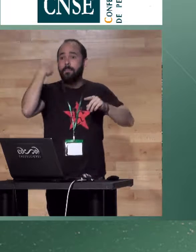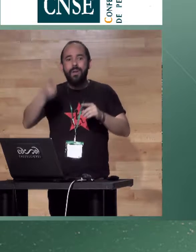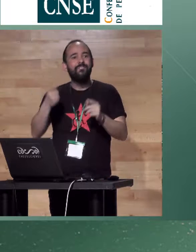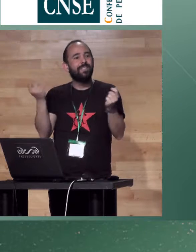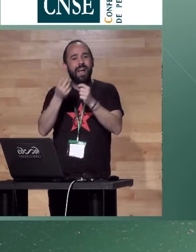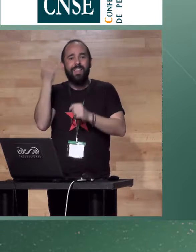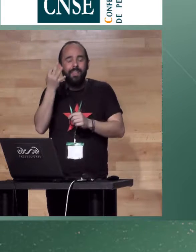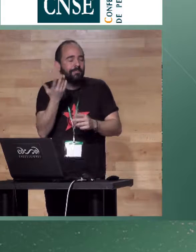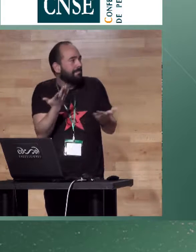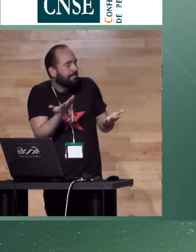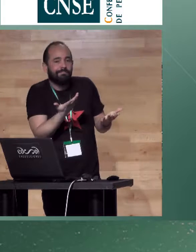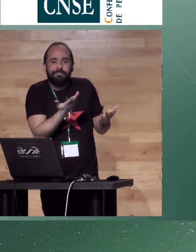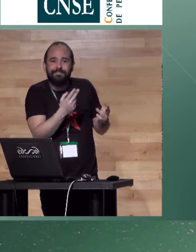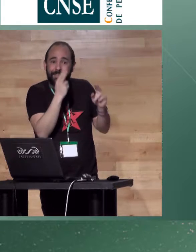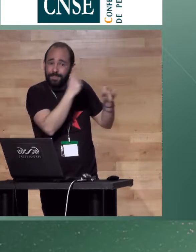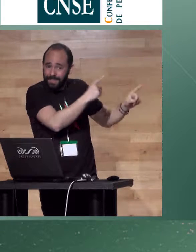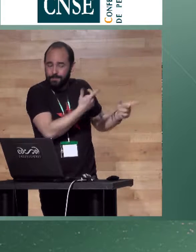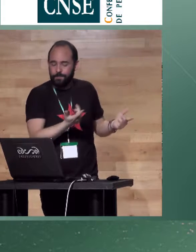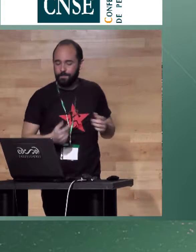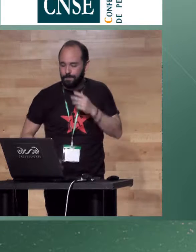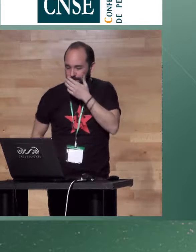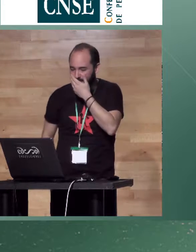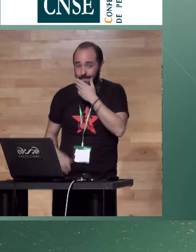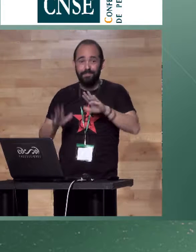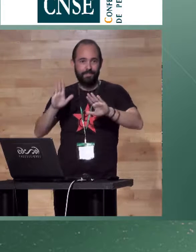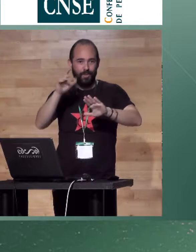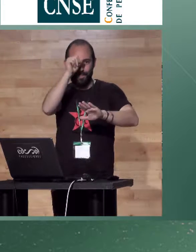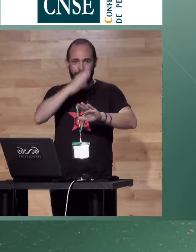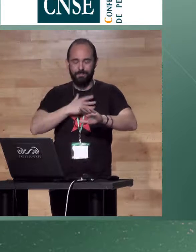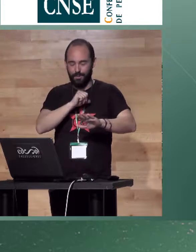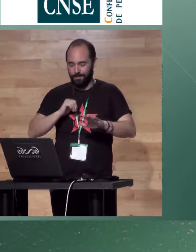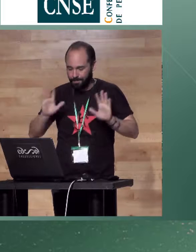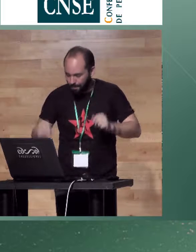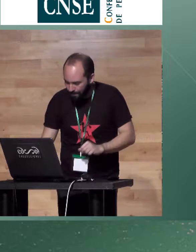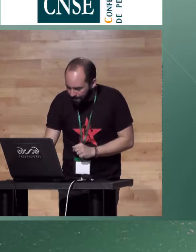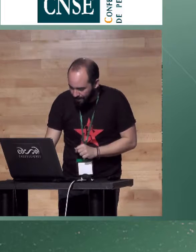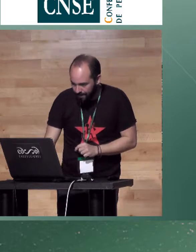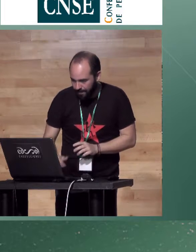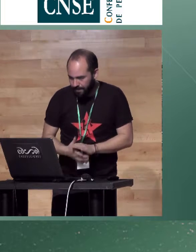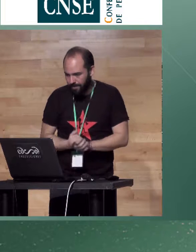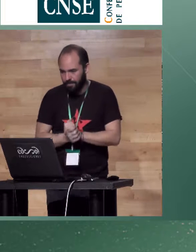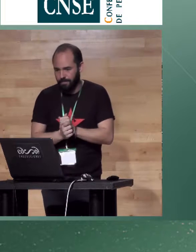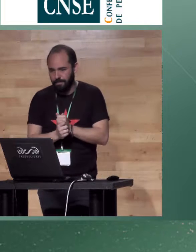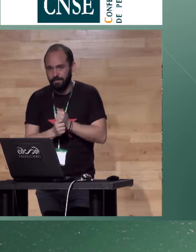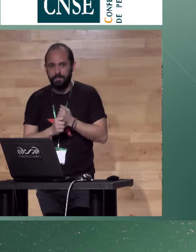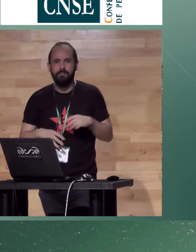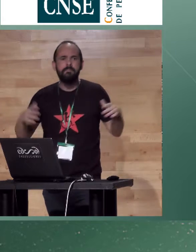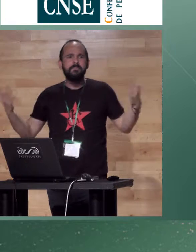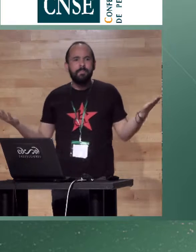El mío es así, la duración. El festival, sí, tengo que respetarlo también. Es mi opinión personal.